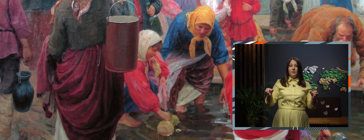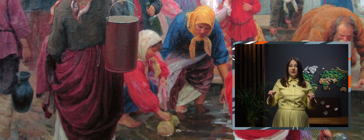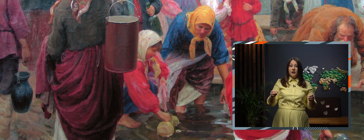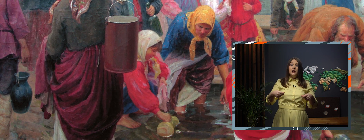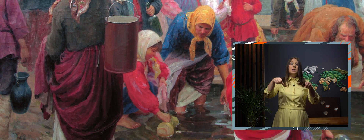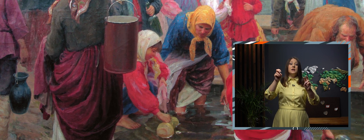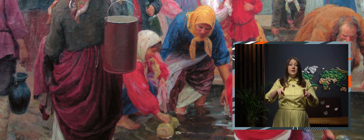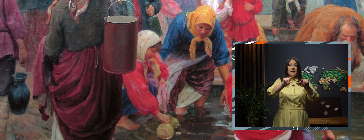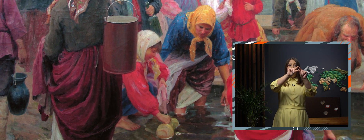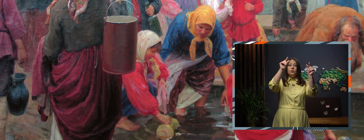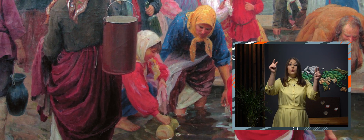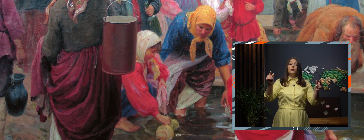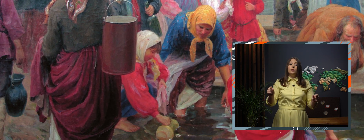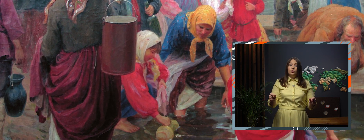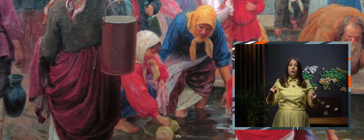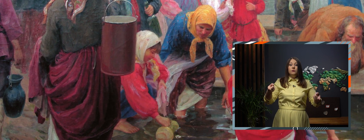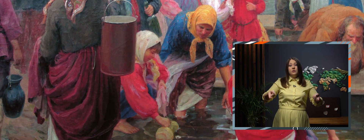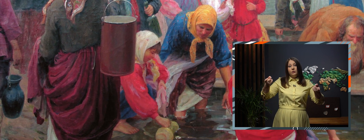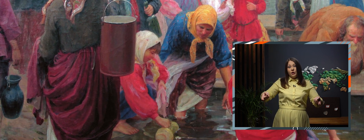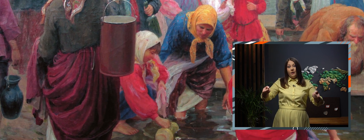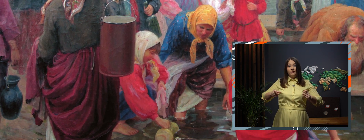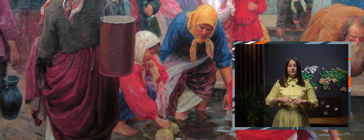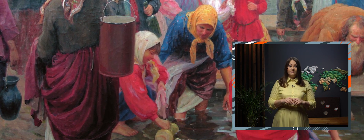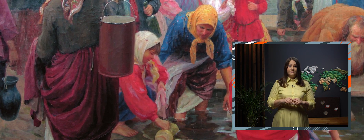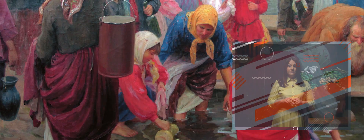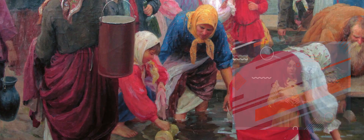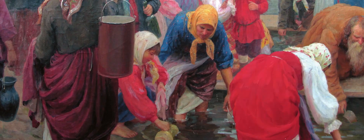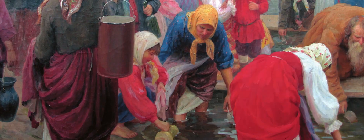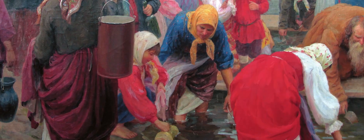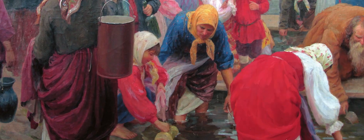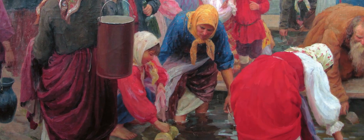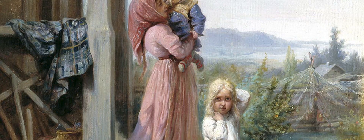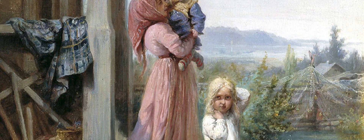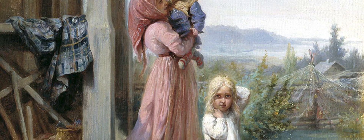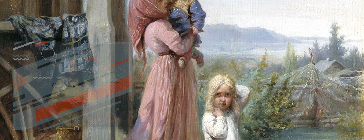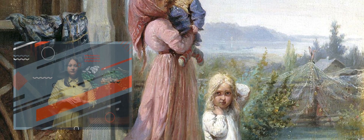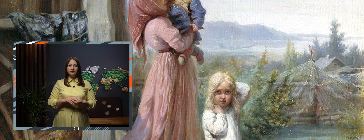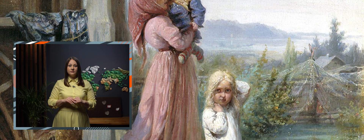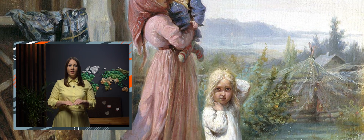на коромысло. Специальную изогнутую дугу с крючками.